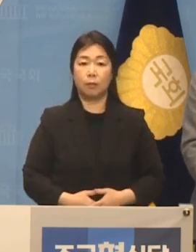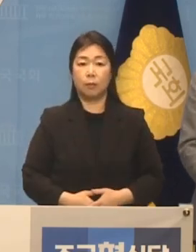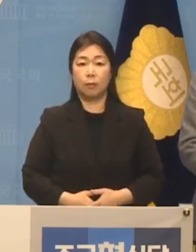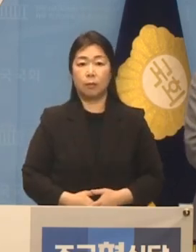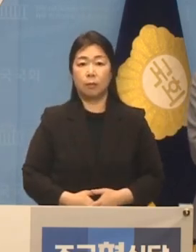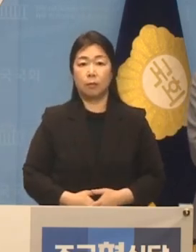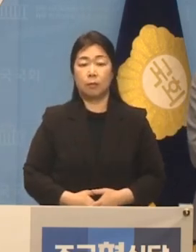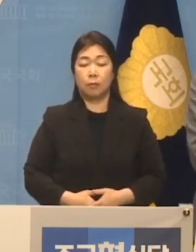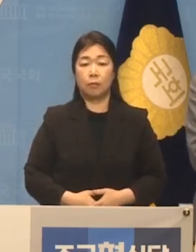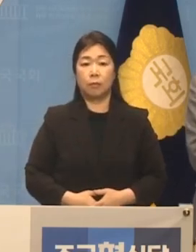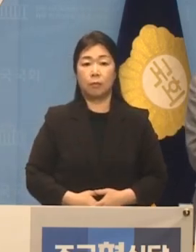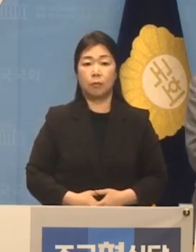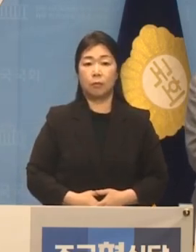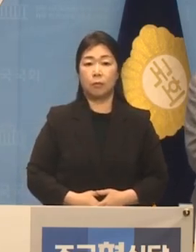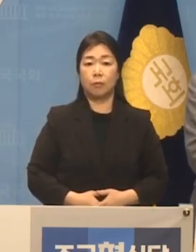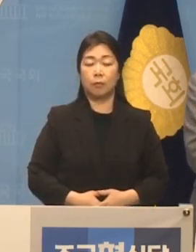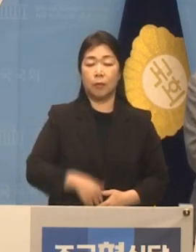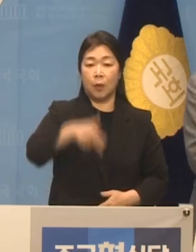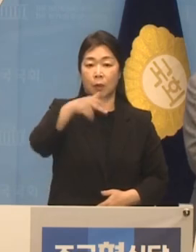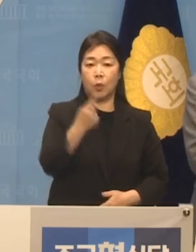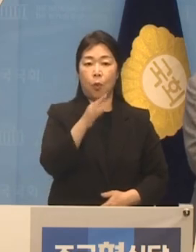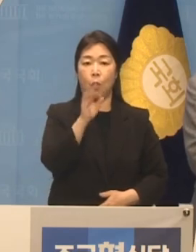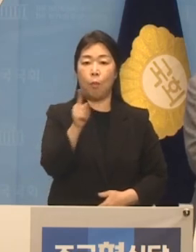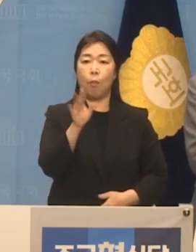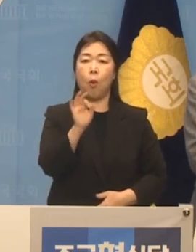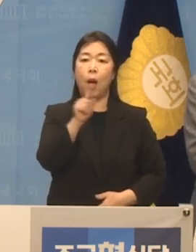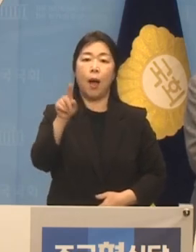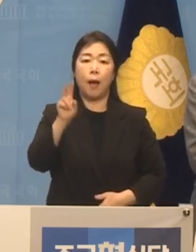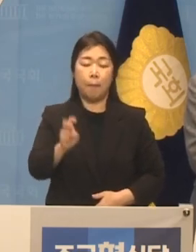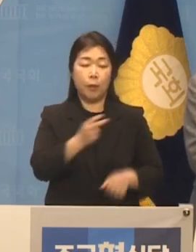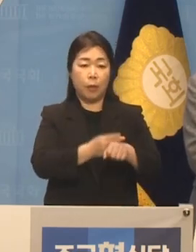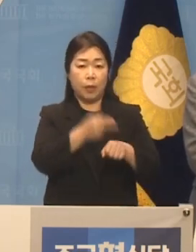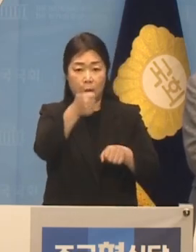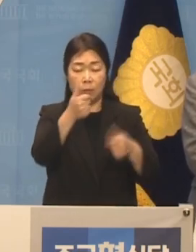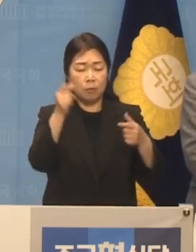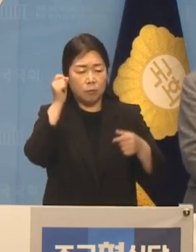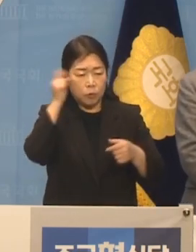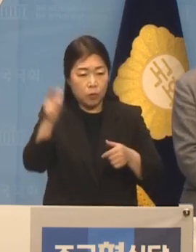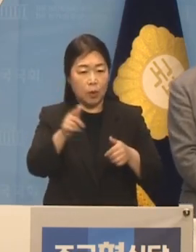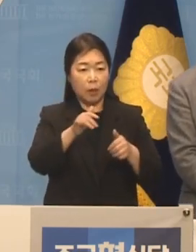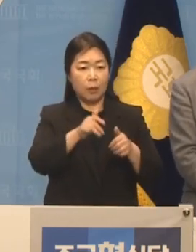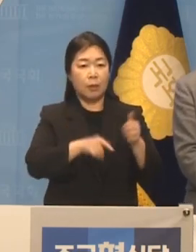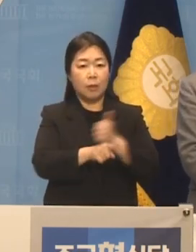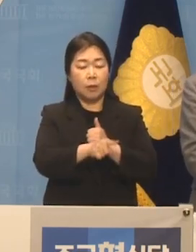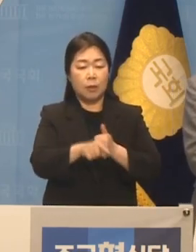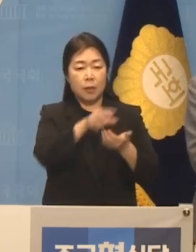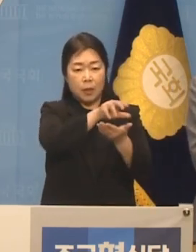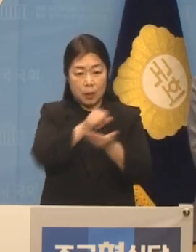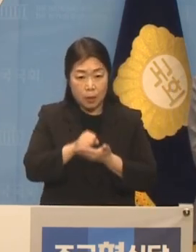조봉암을 담대하게 천명하고 자청한 남기업에게 뜨거운 성원을 부탁드리겠습니다.